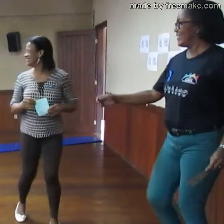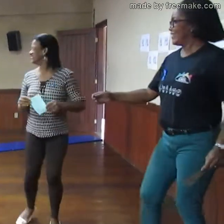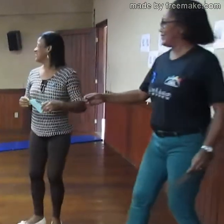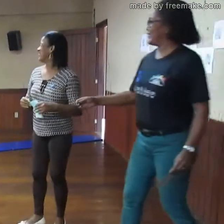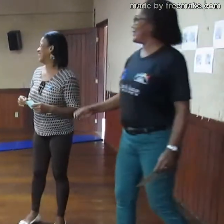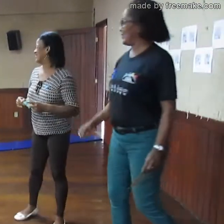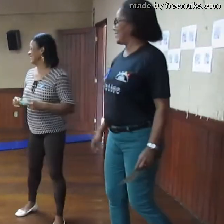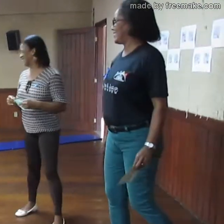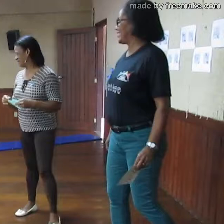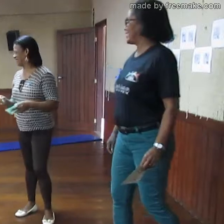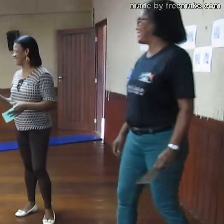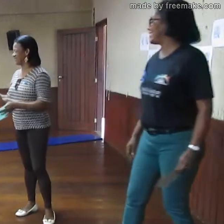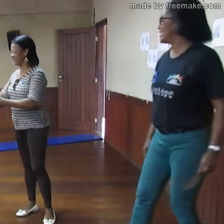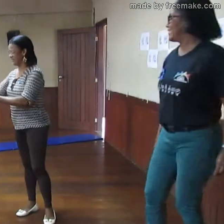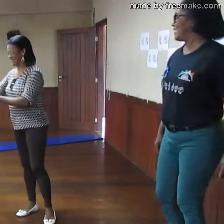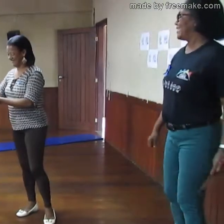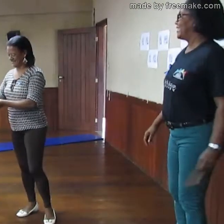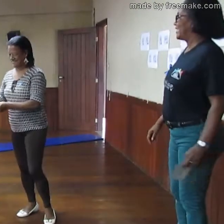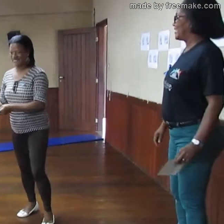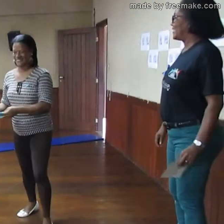Muito bem.